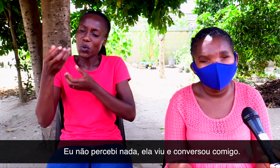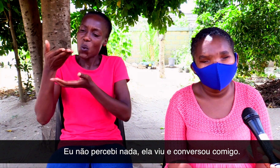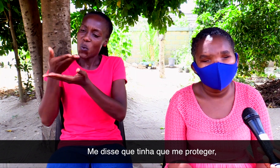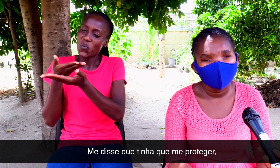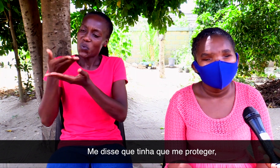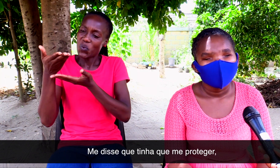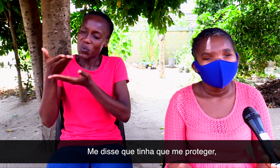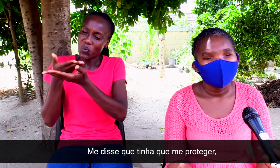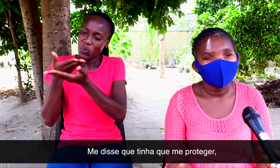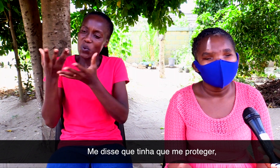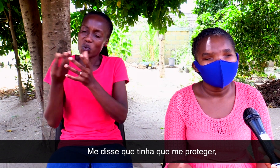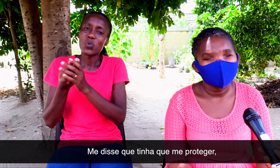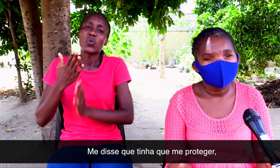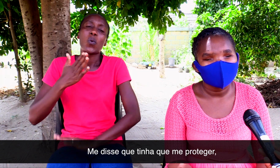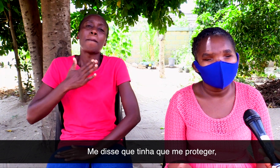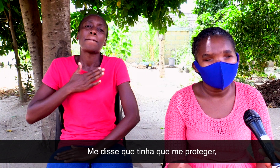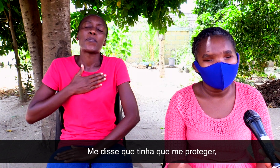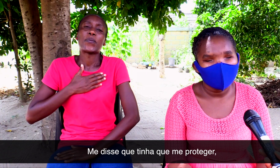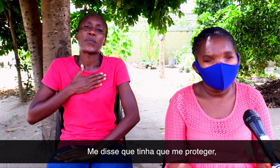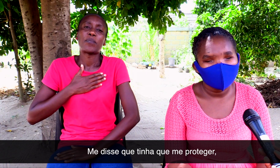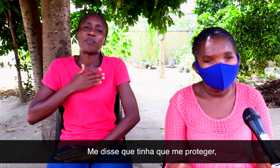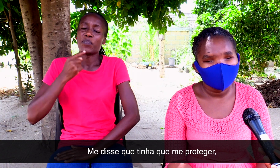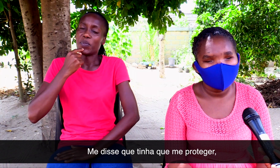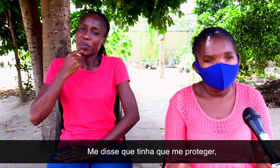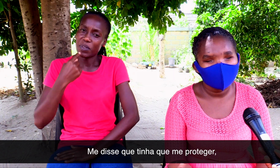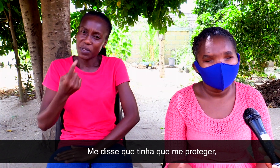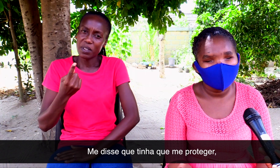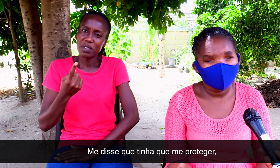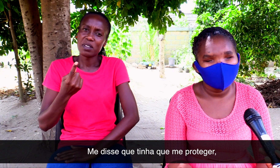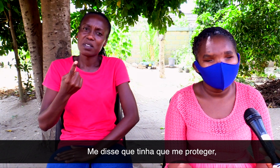comigo, me disse que eu tinha